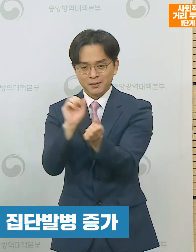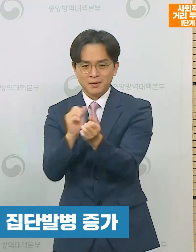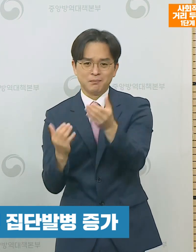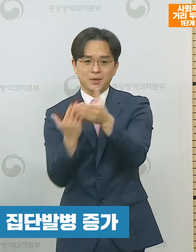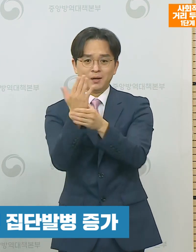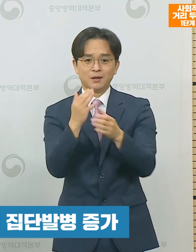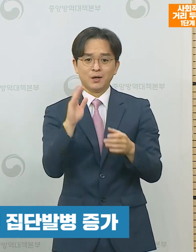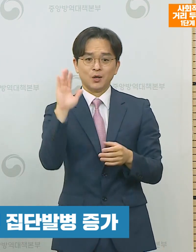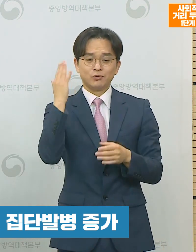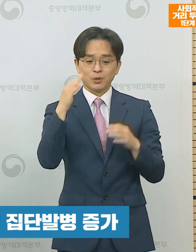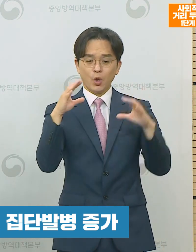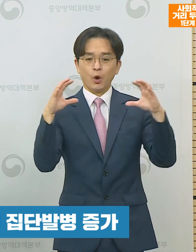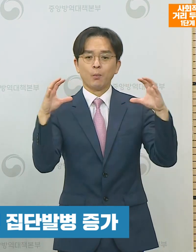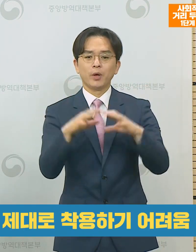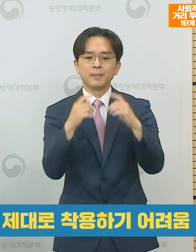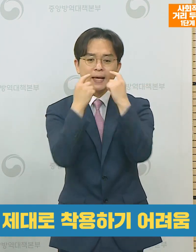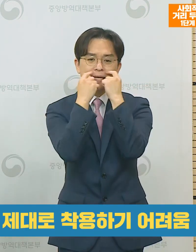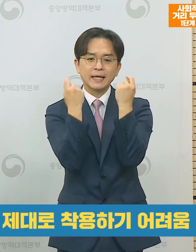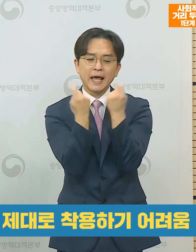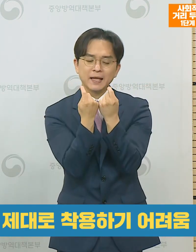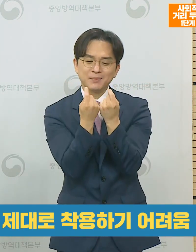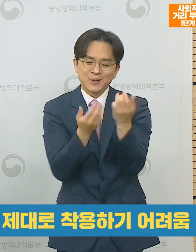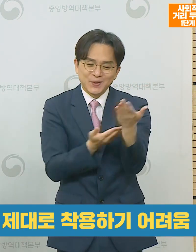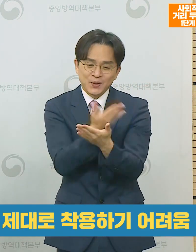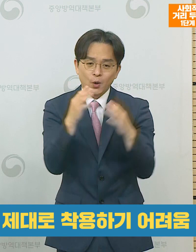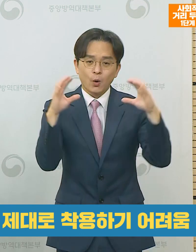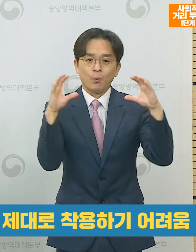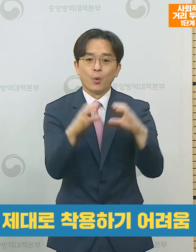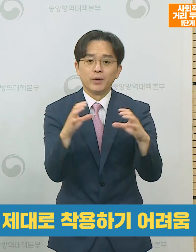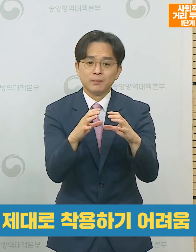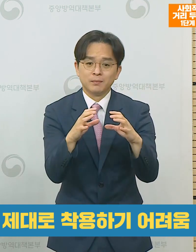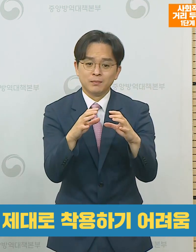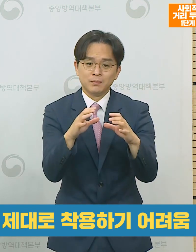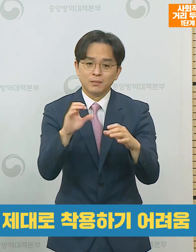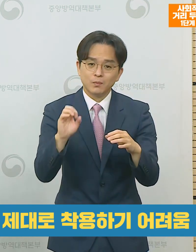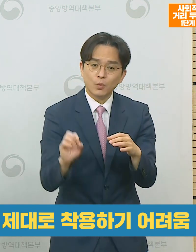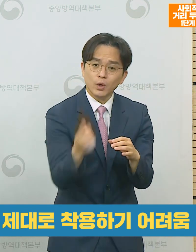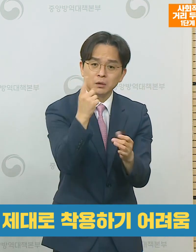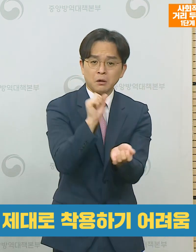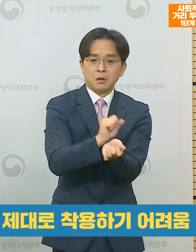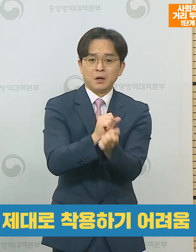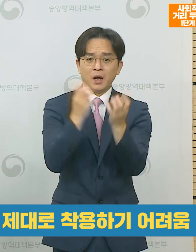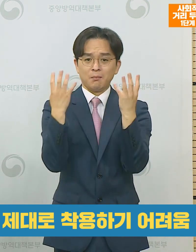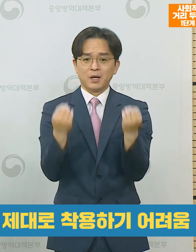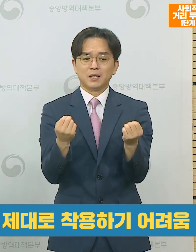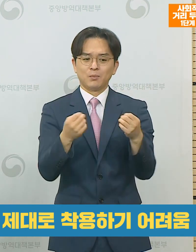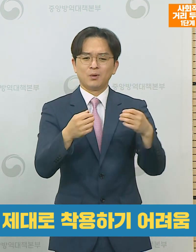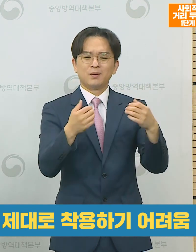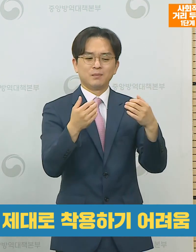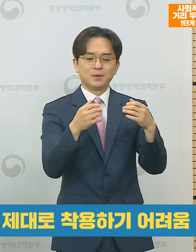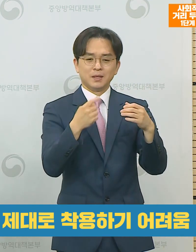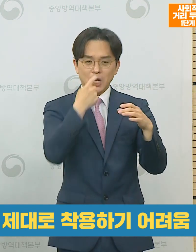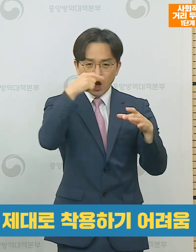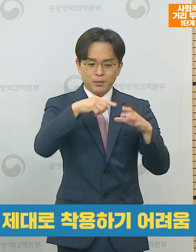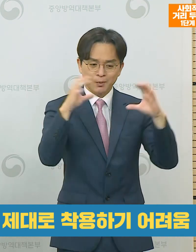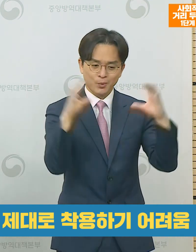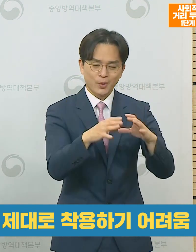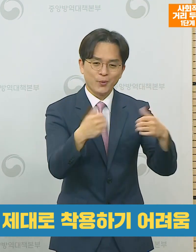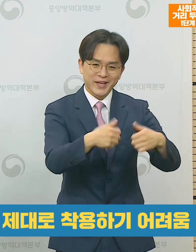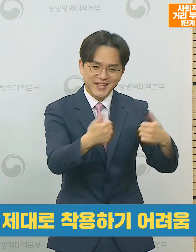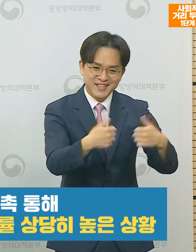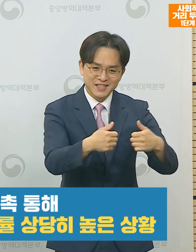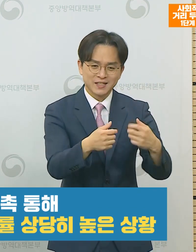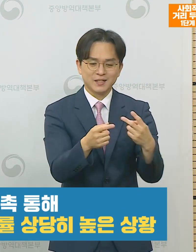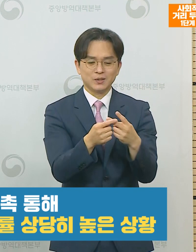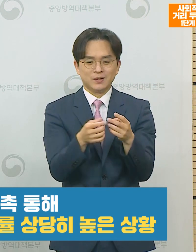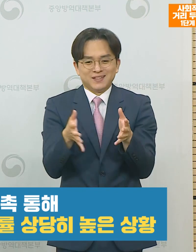집단 발병이 증가하고 있습니다. 대부분 식사나 회의를 하기 때문에 마스크를 제대로 착용하기가